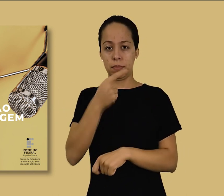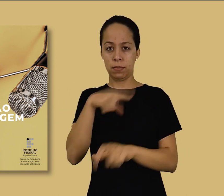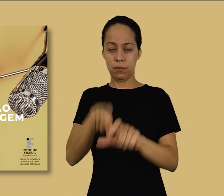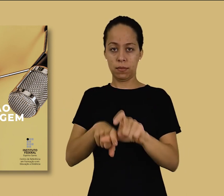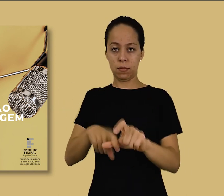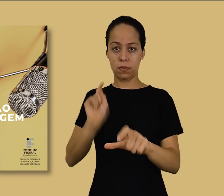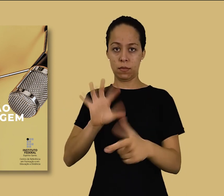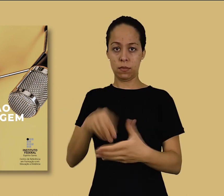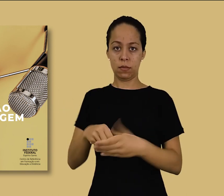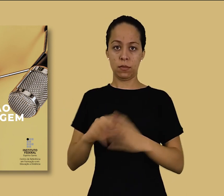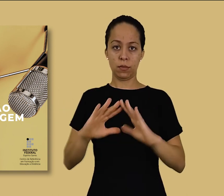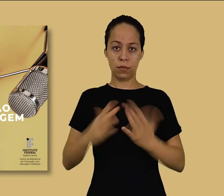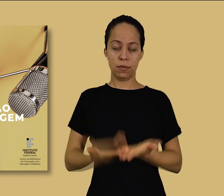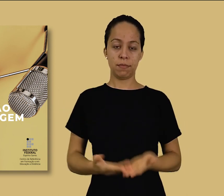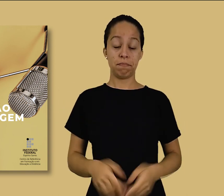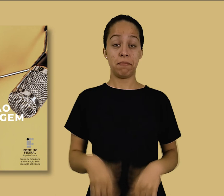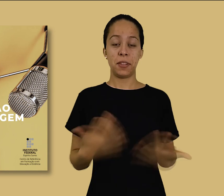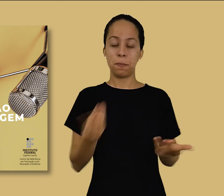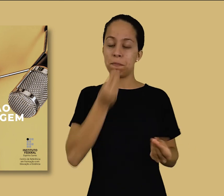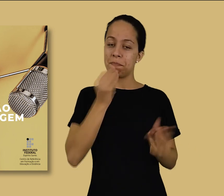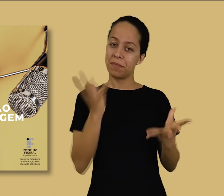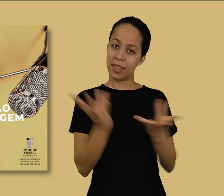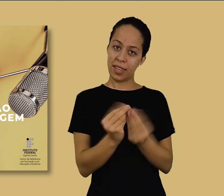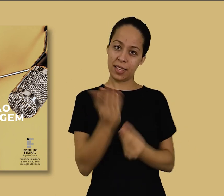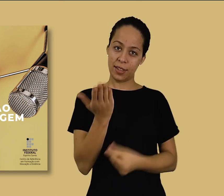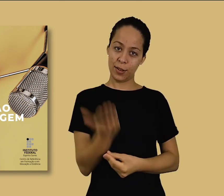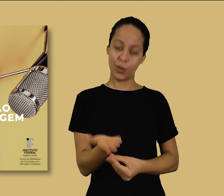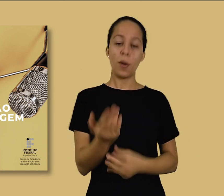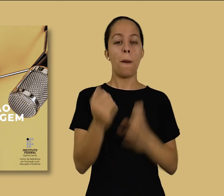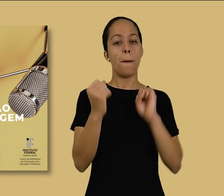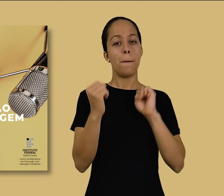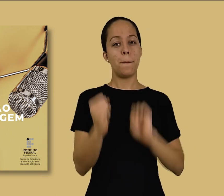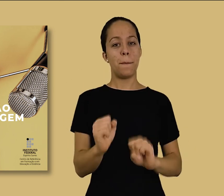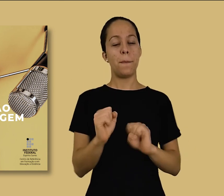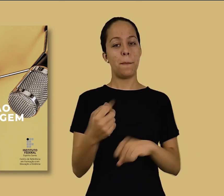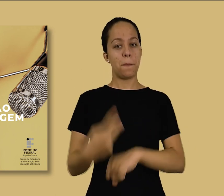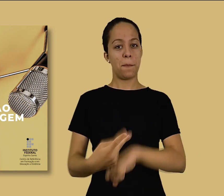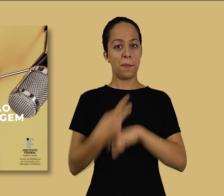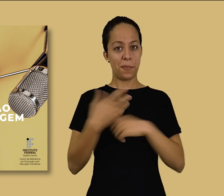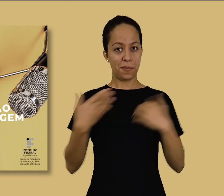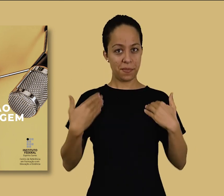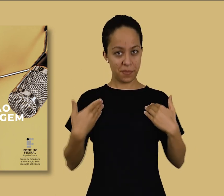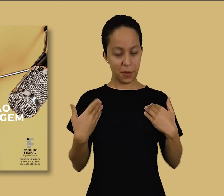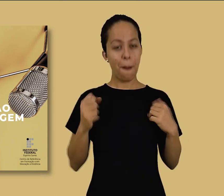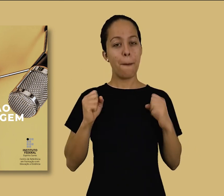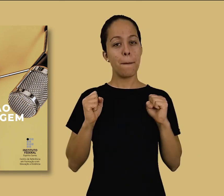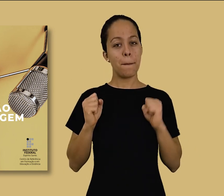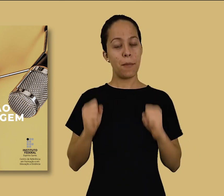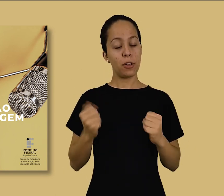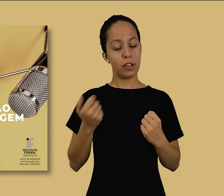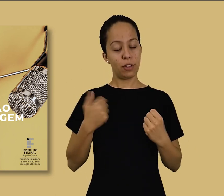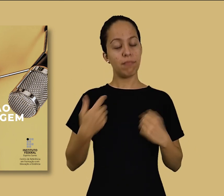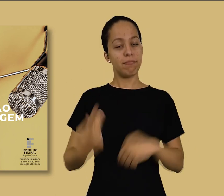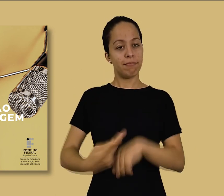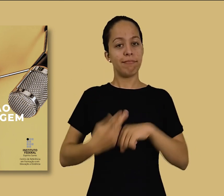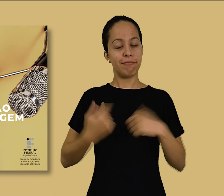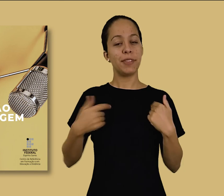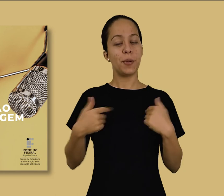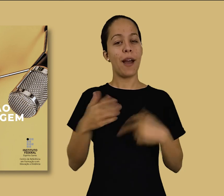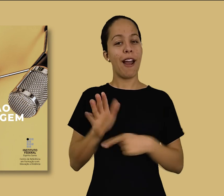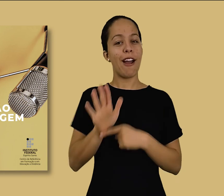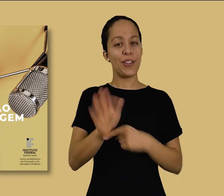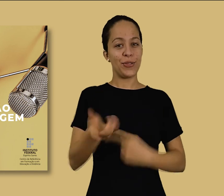bom é isso é contem comigo para realização dessa jornada que eu espero que seja